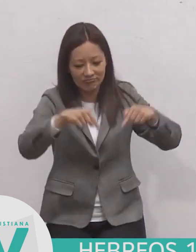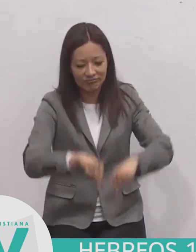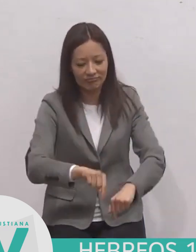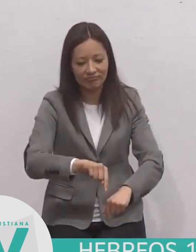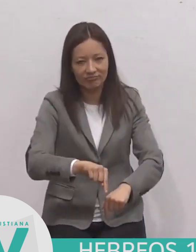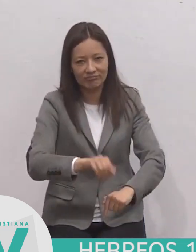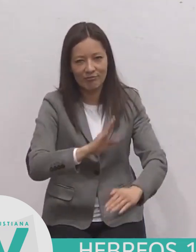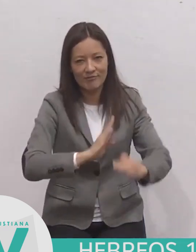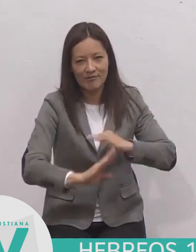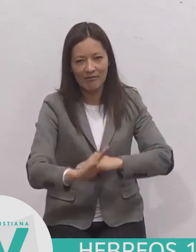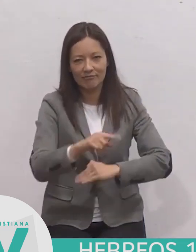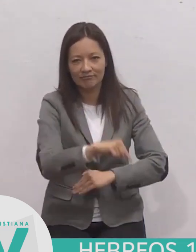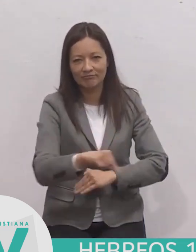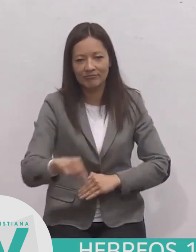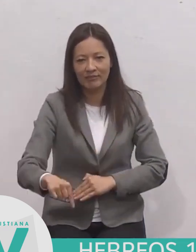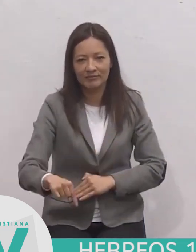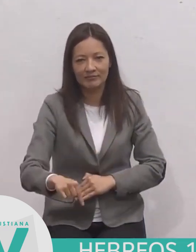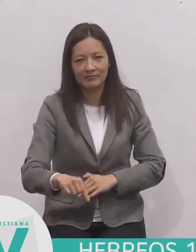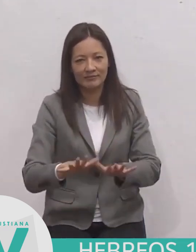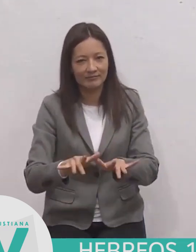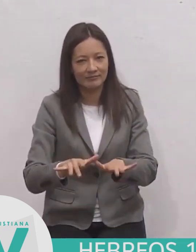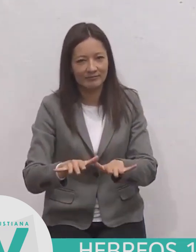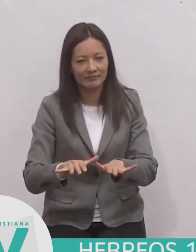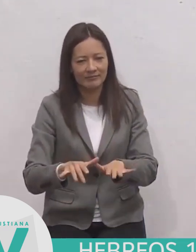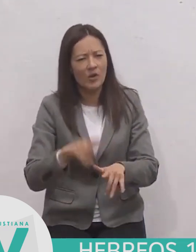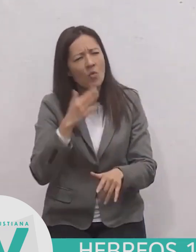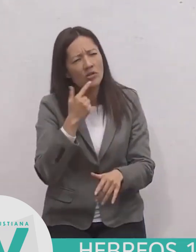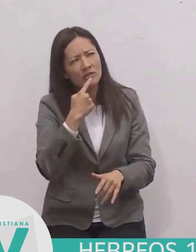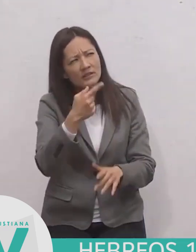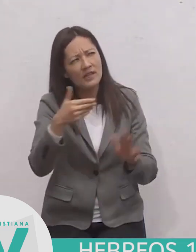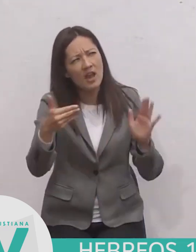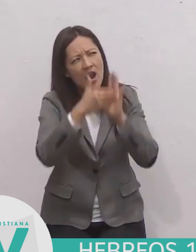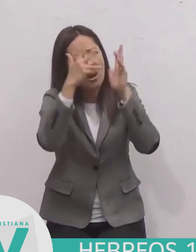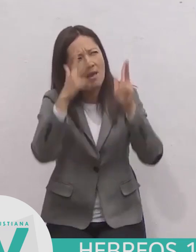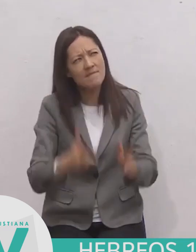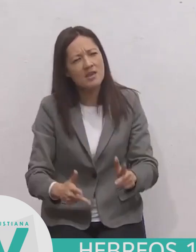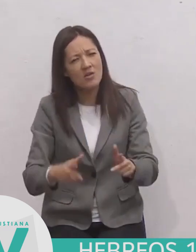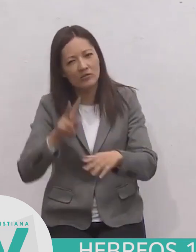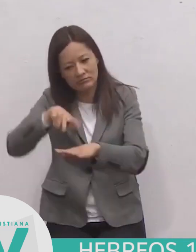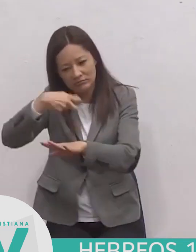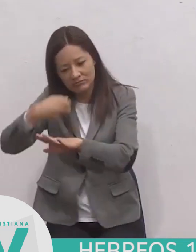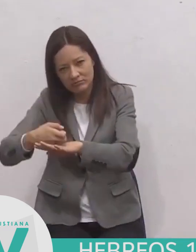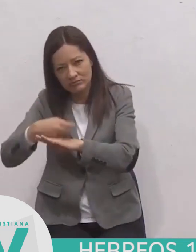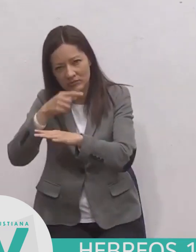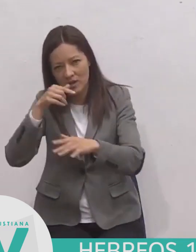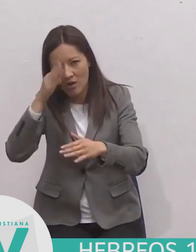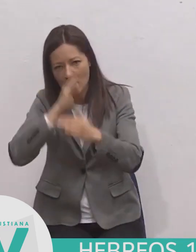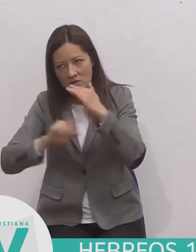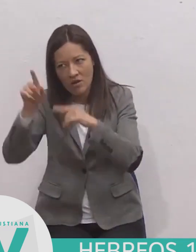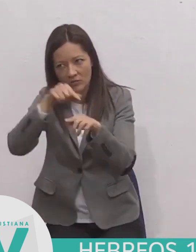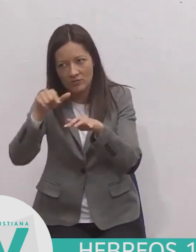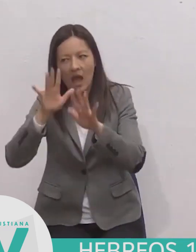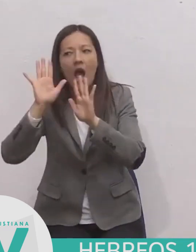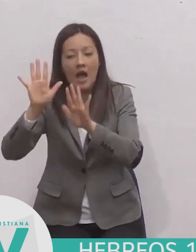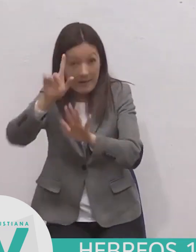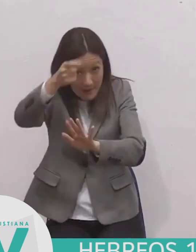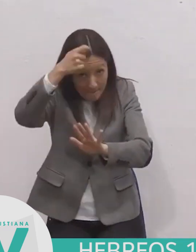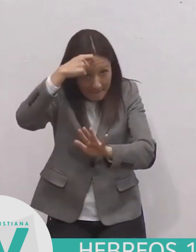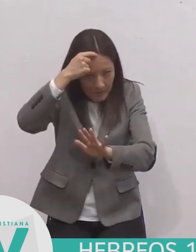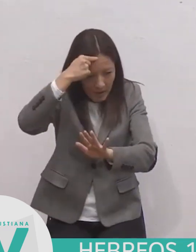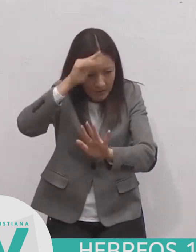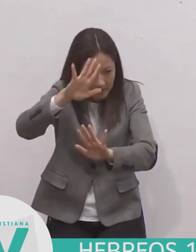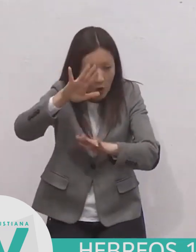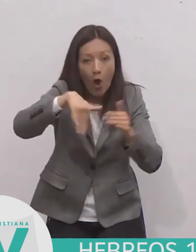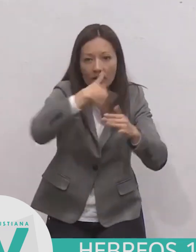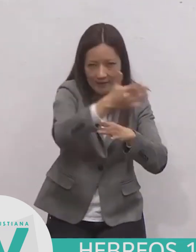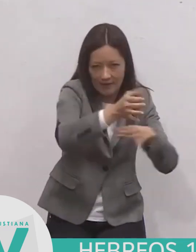sus pies. Cuando dice que los enemigos puestos por estrado de sus pies, no se olvide eso, que lo vamos a hablar ahorita cuando hablemos de la iglesia.